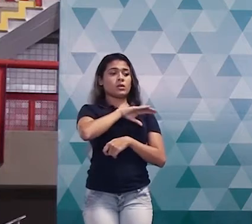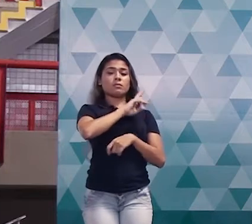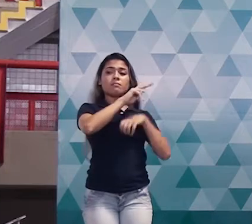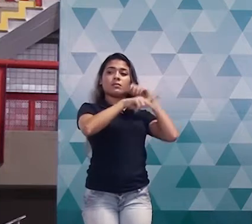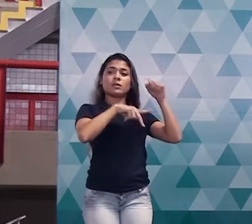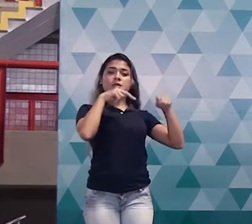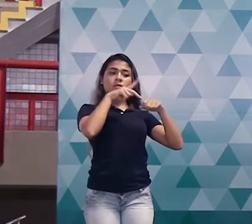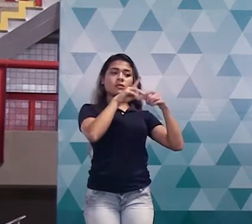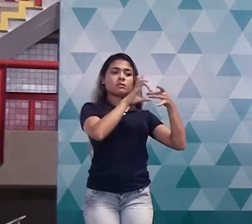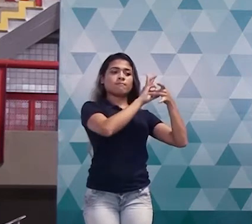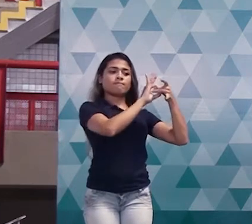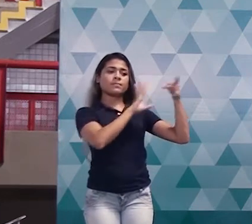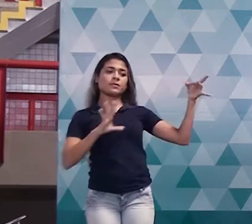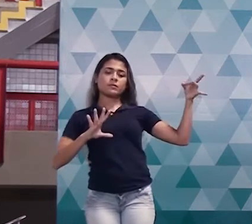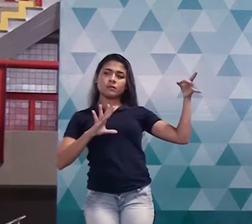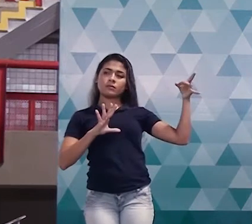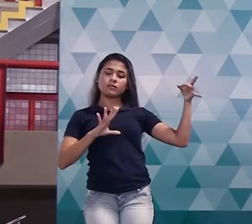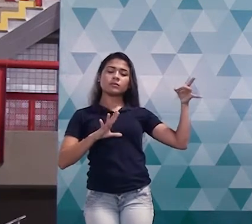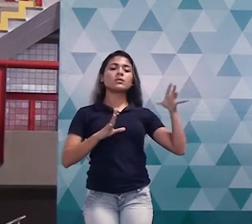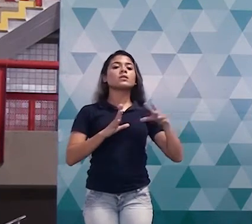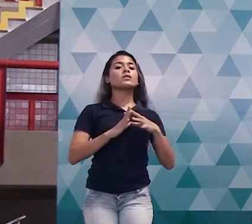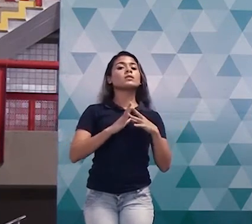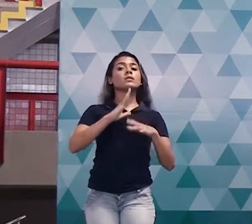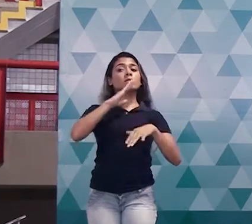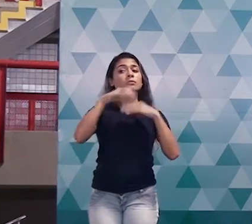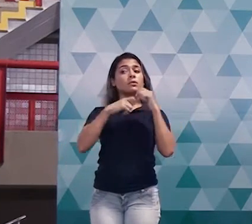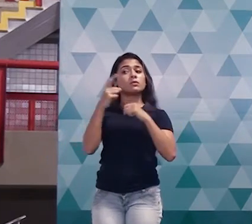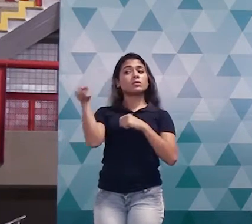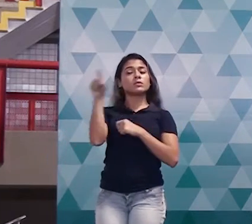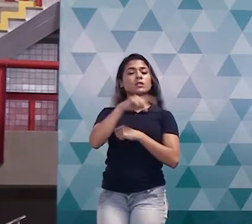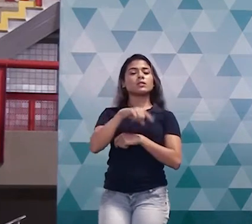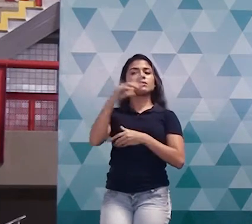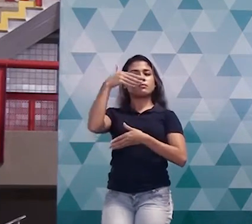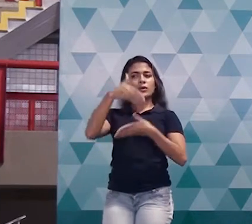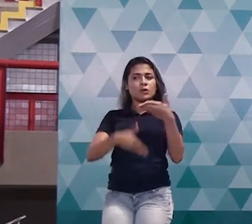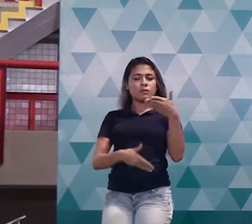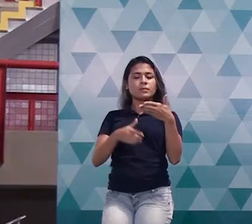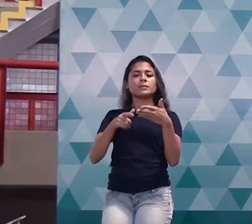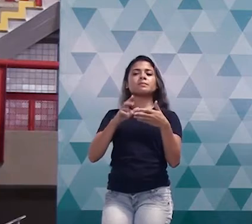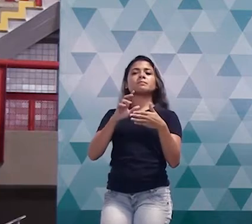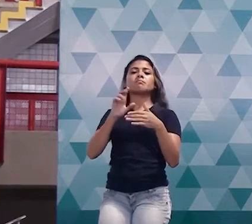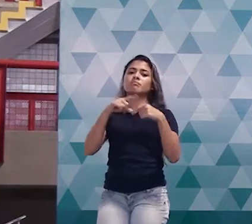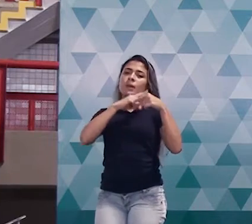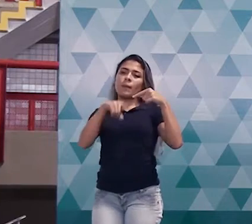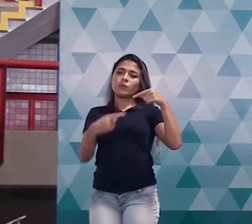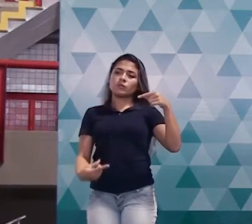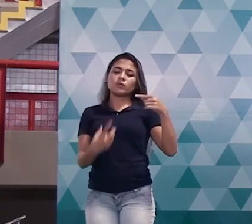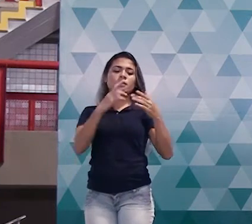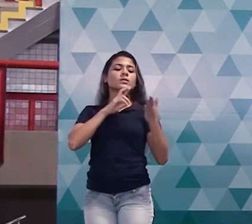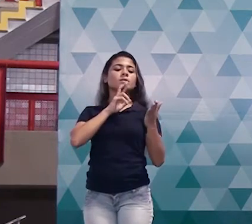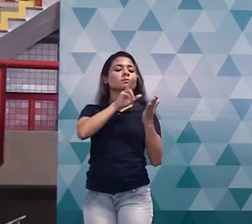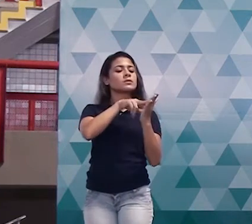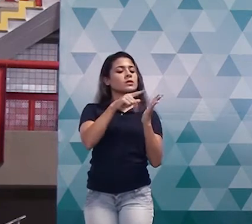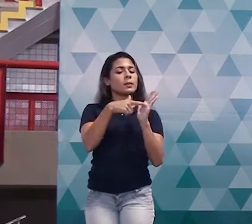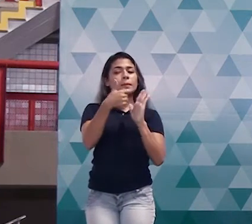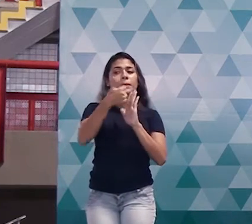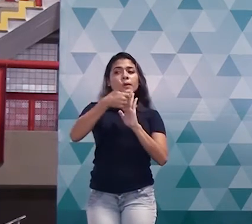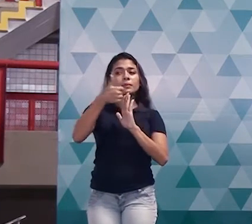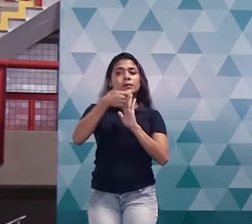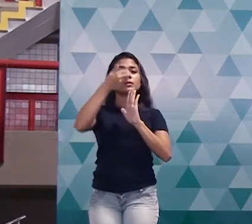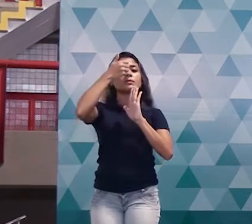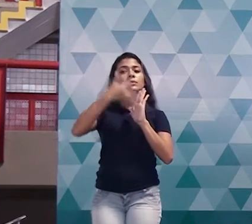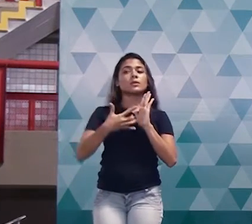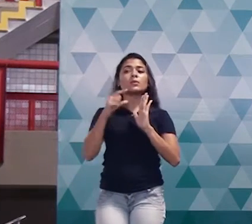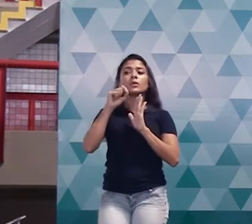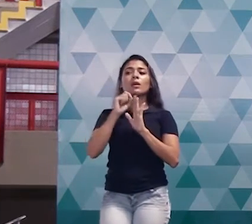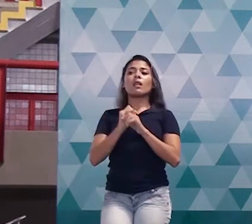estiver resolvendo a primeira questão, você vai olhar com calma depois, você vai ver que na primeira questão estão uns escravos